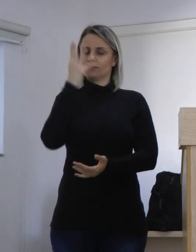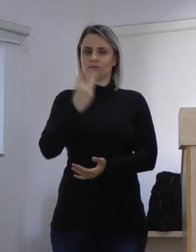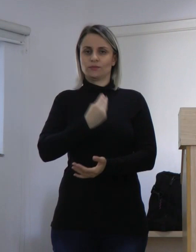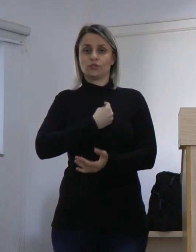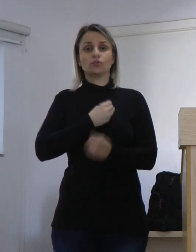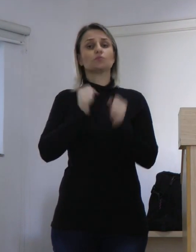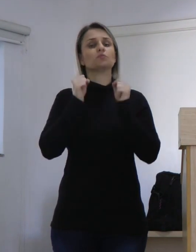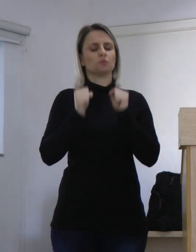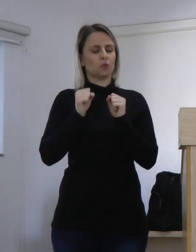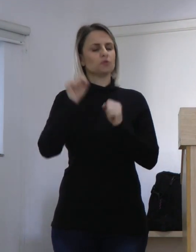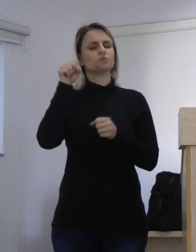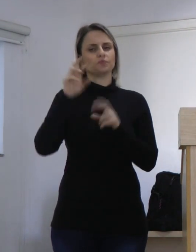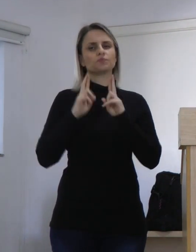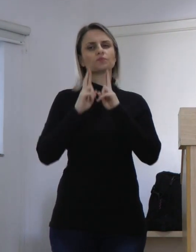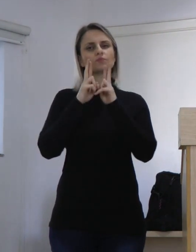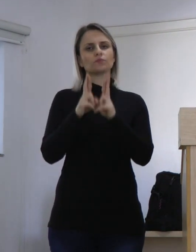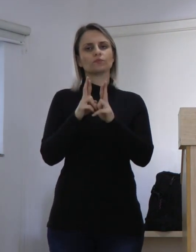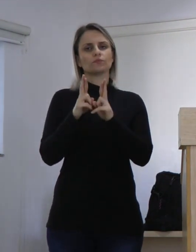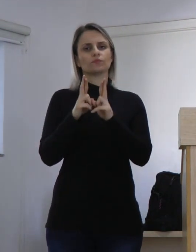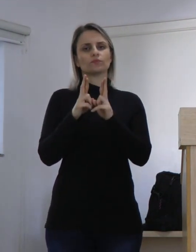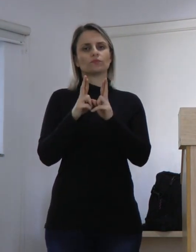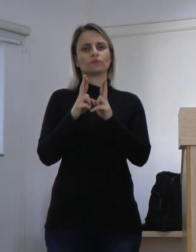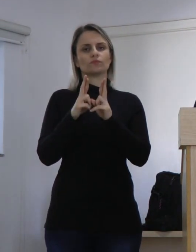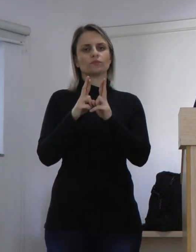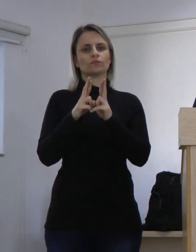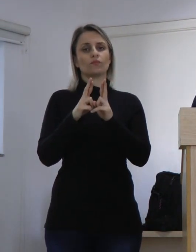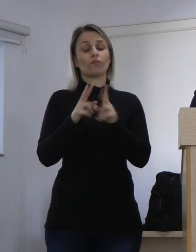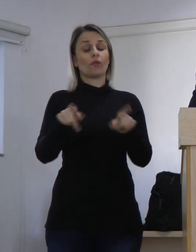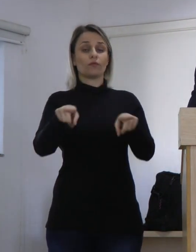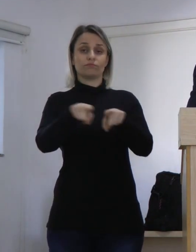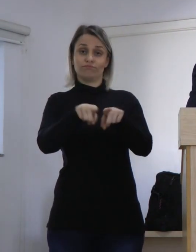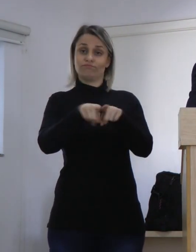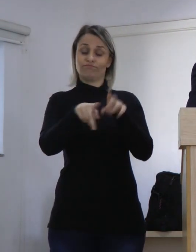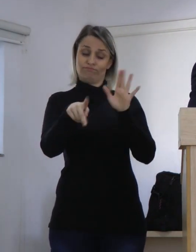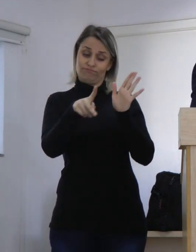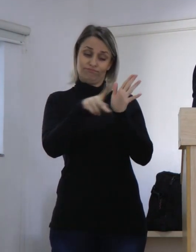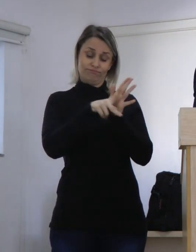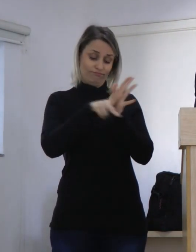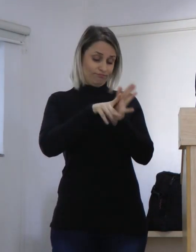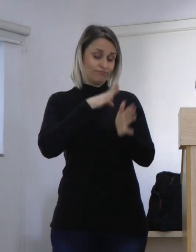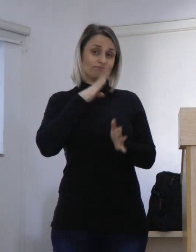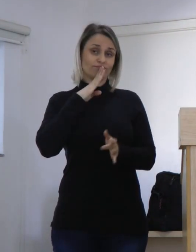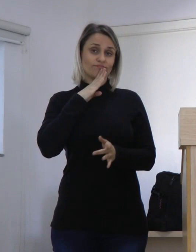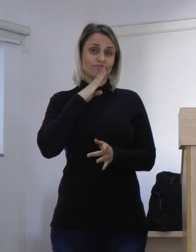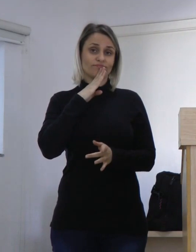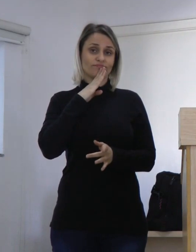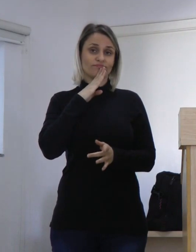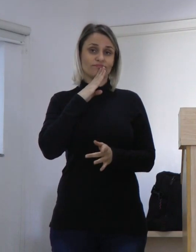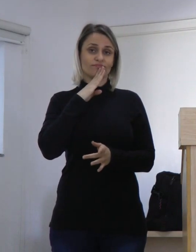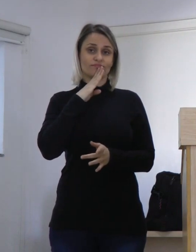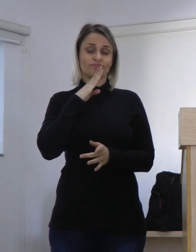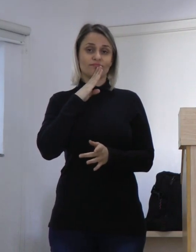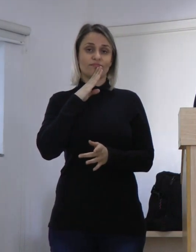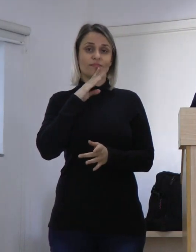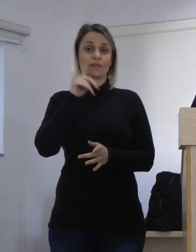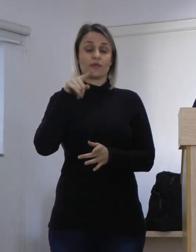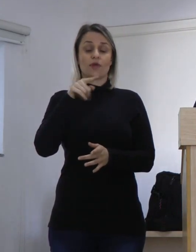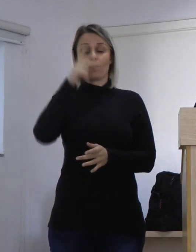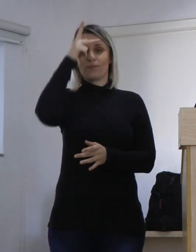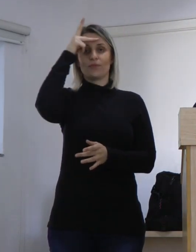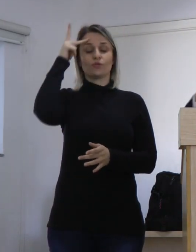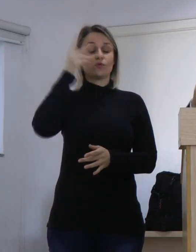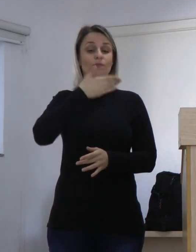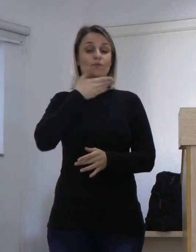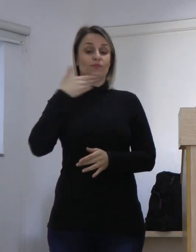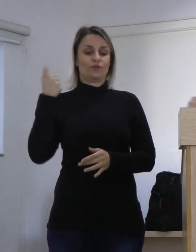nos responder. E o autoconhecimento, que é o meio prático mais eficaz de o homem melhorar-se nesta